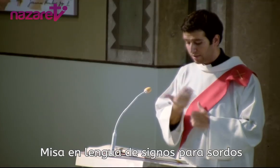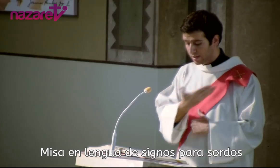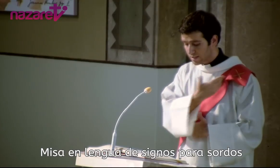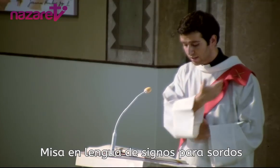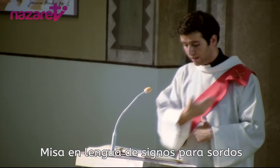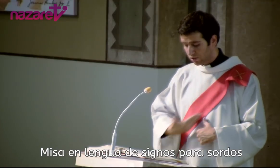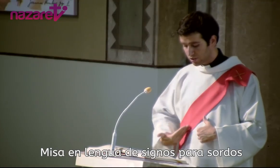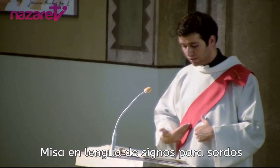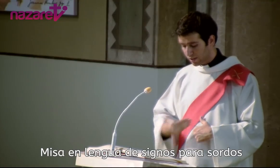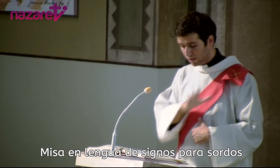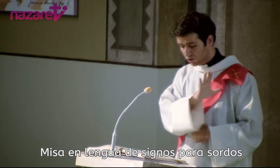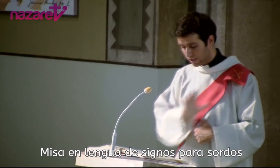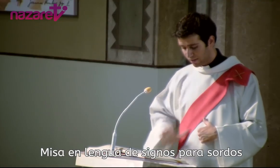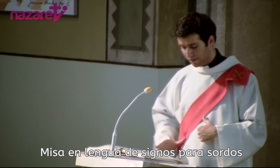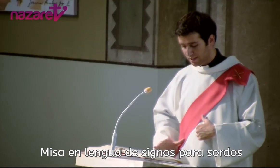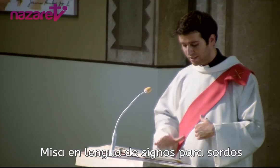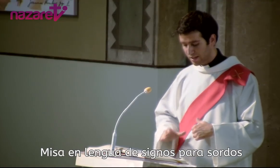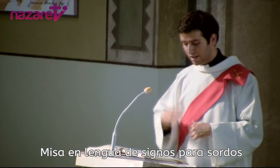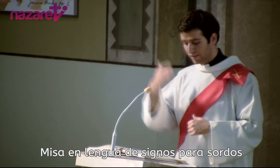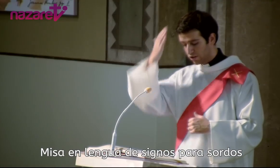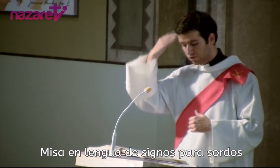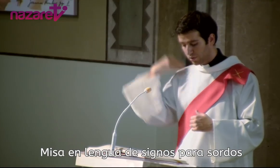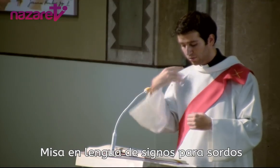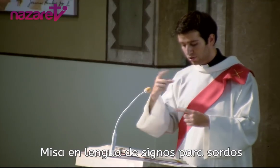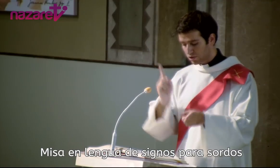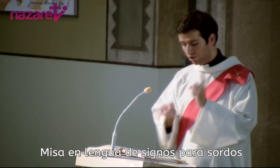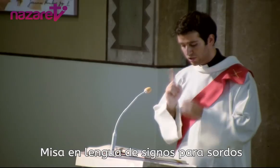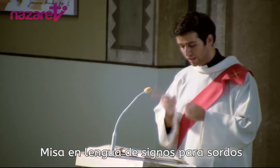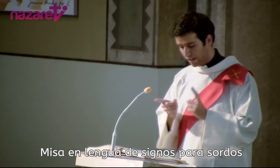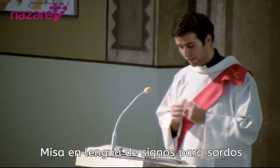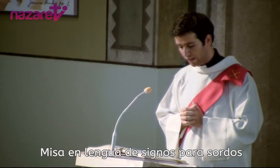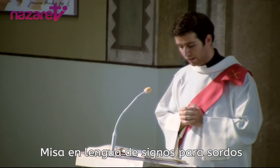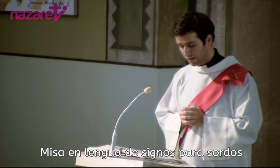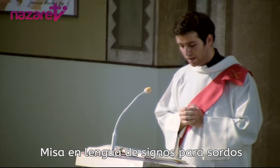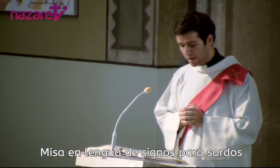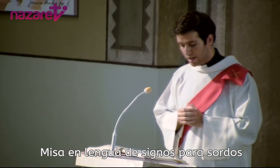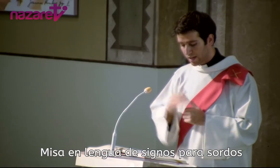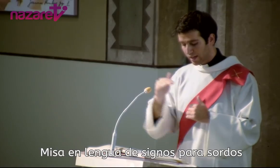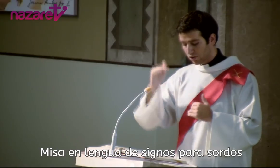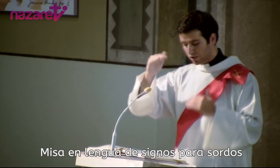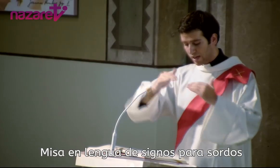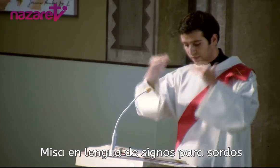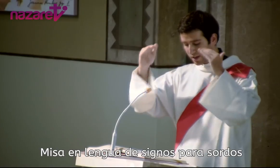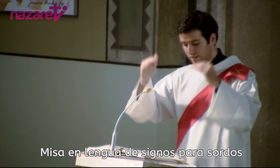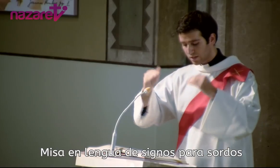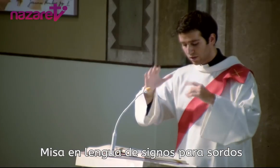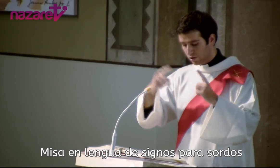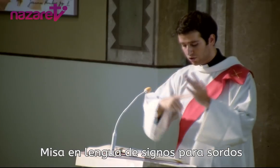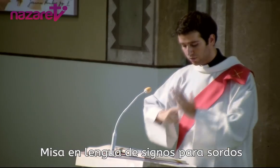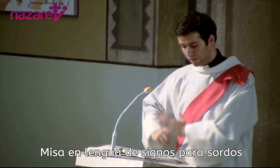sabéis que los jefes de los pueblos los tiranizan y que los grandes los oprimen.